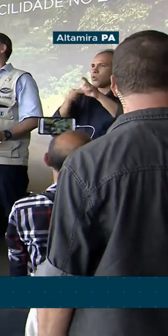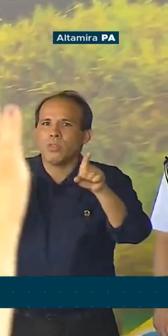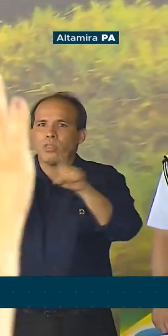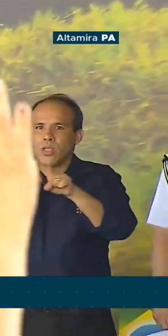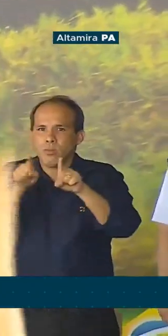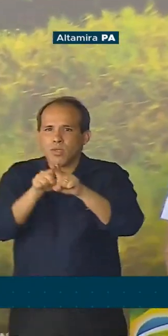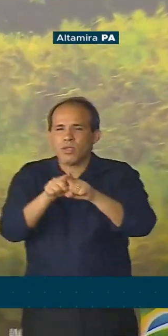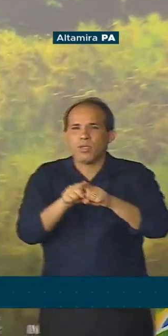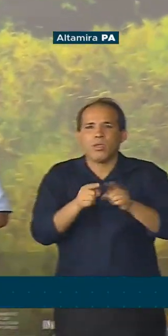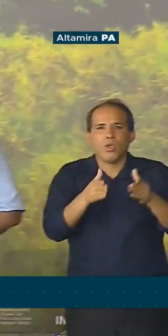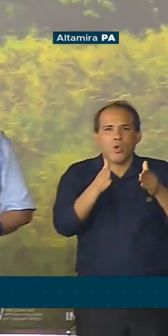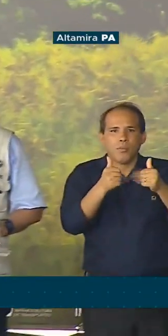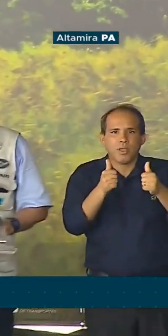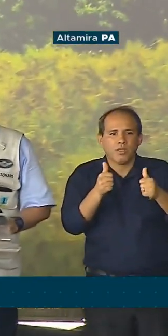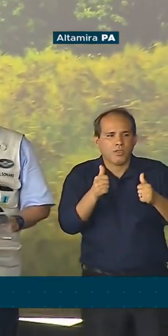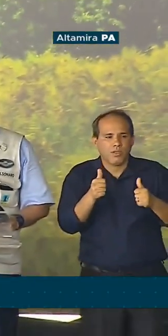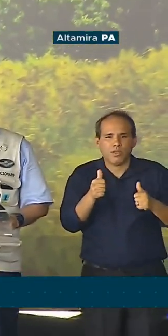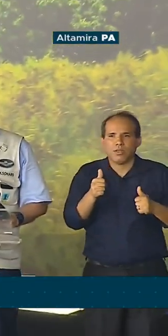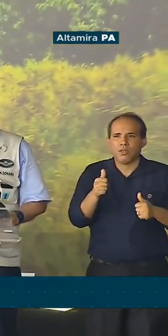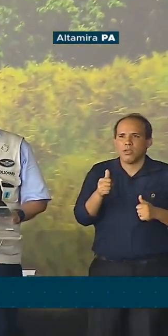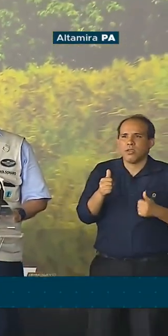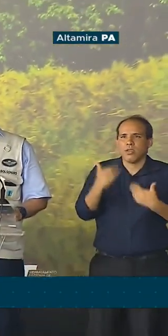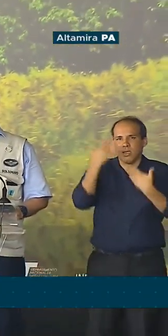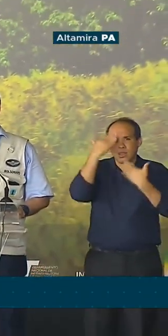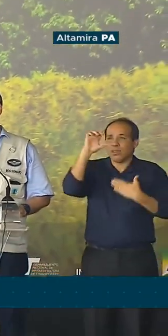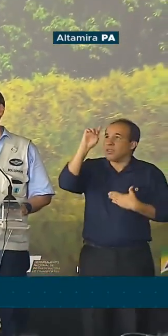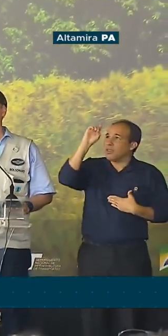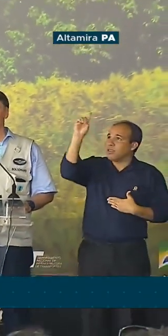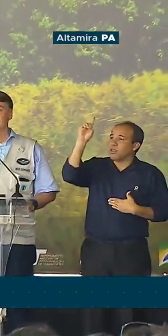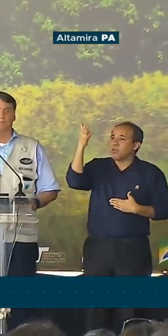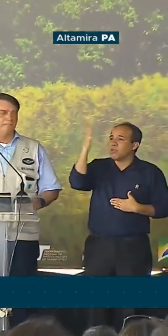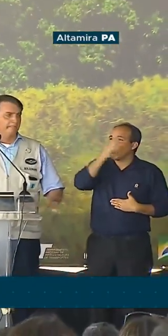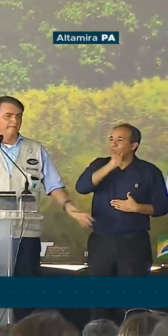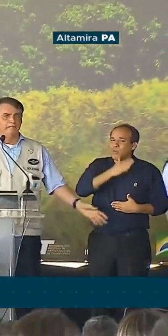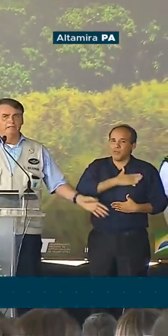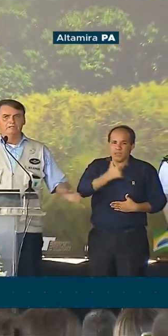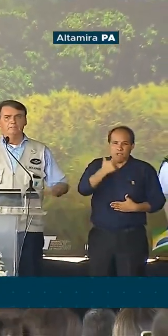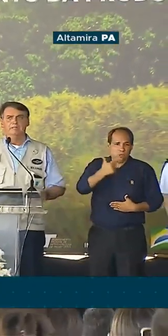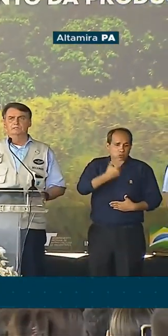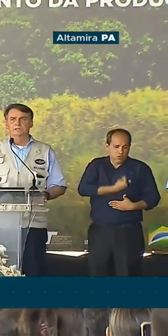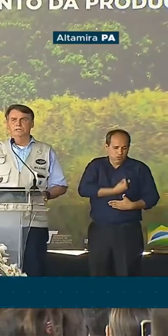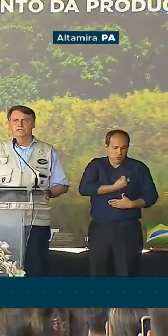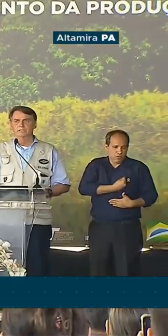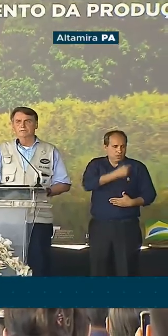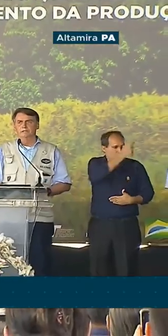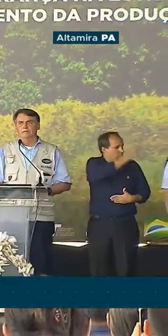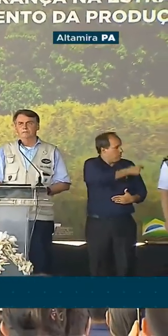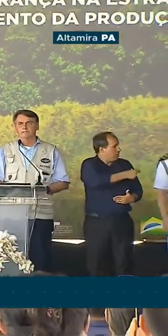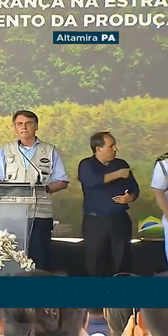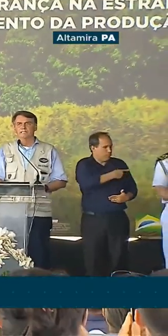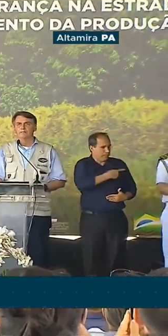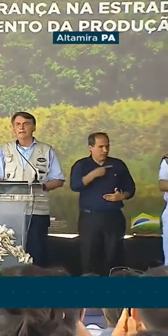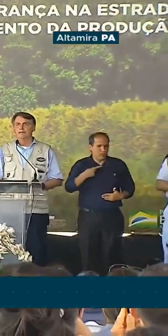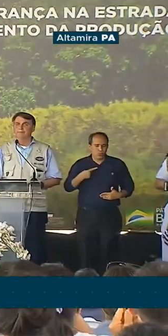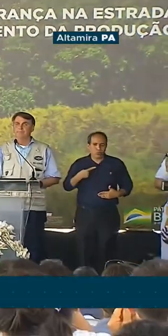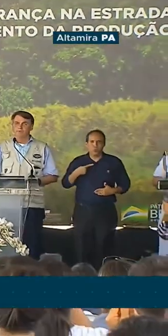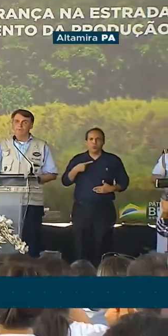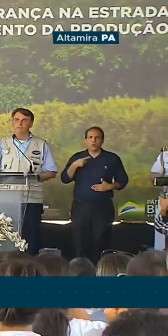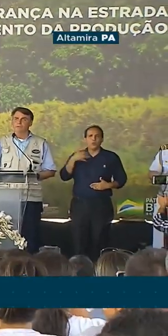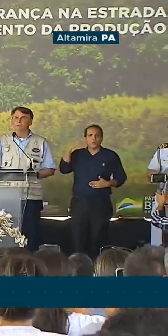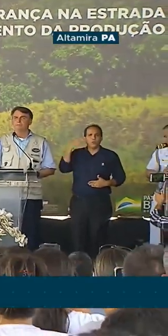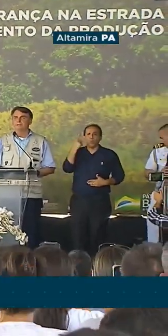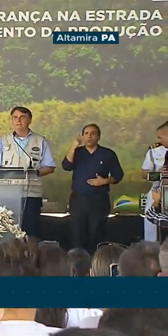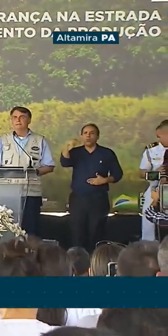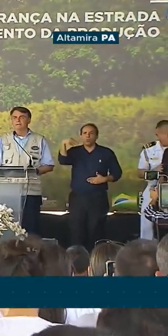também, então eu pediria, já que eu agradeci a Deus pela minha segunda vida, que o pastor aqui usasse da palavra